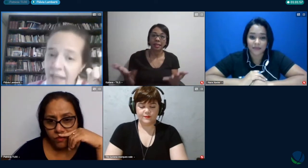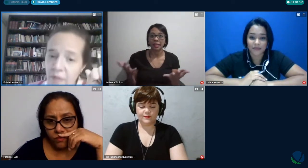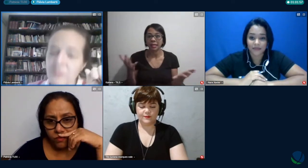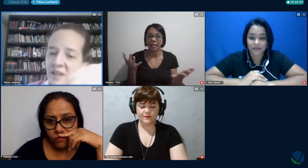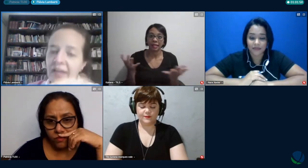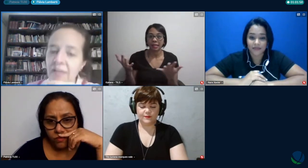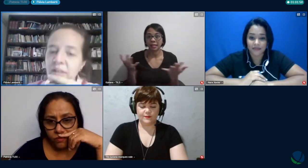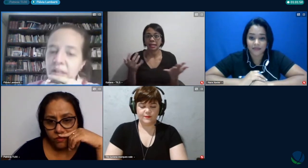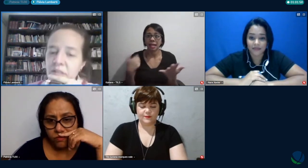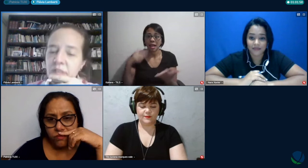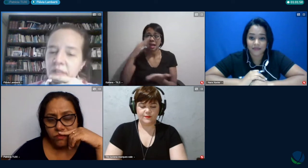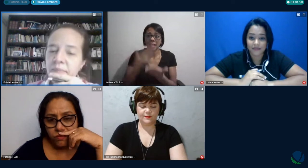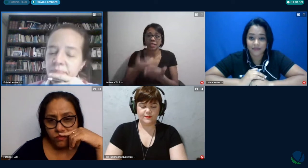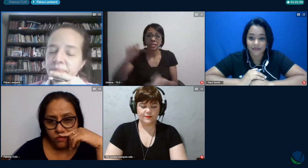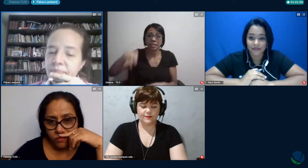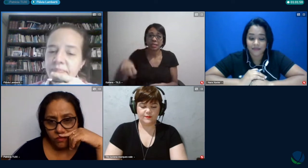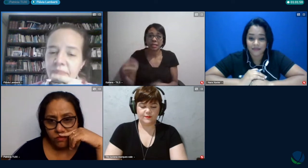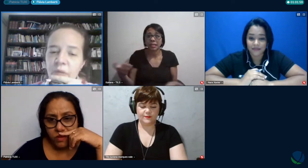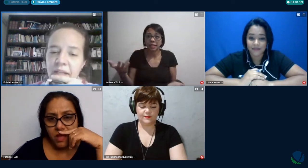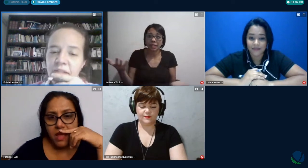eu creio que sim,